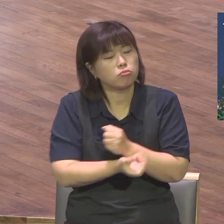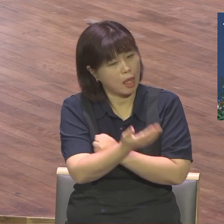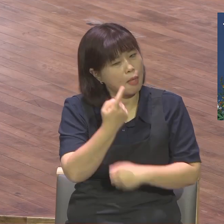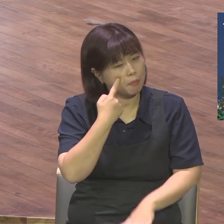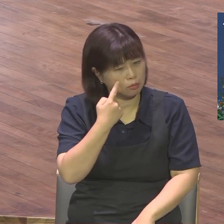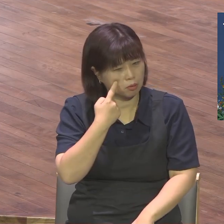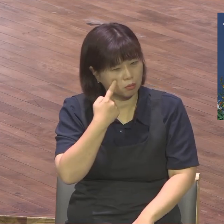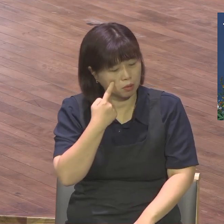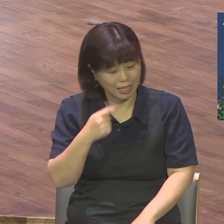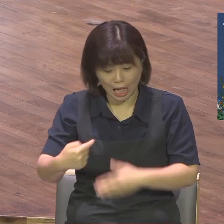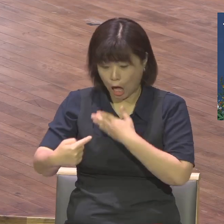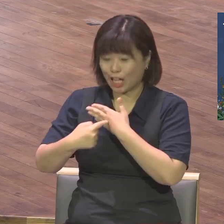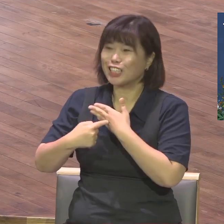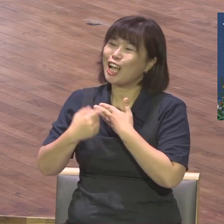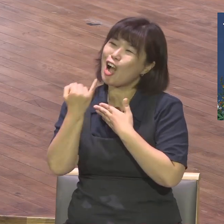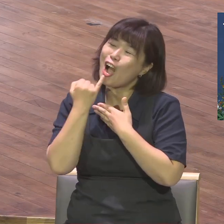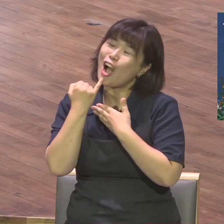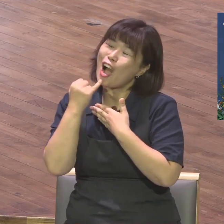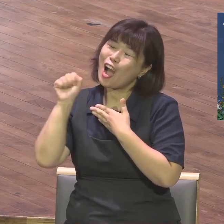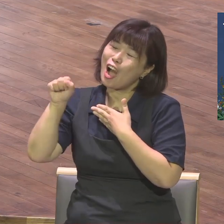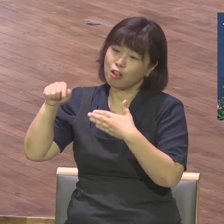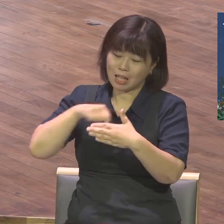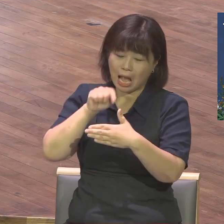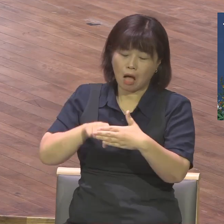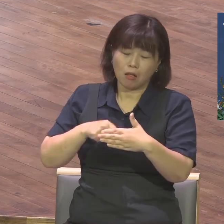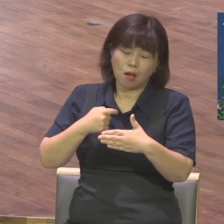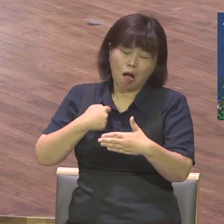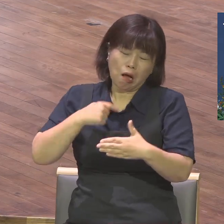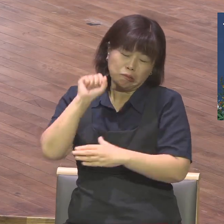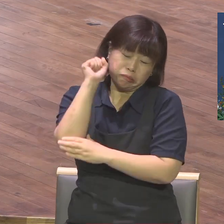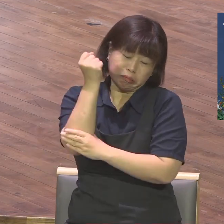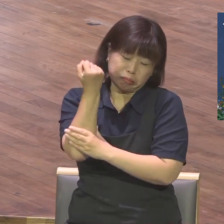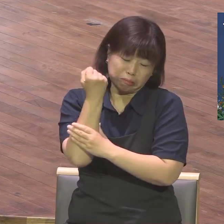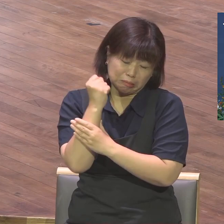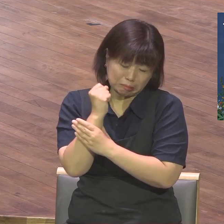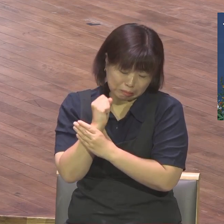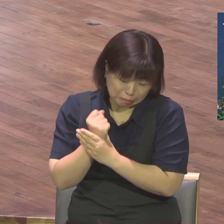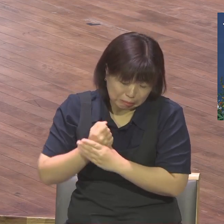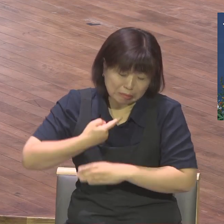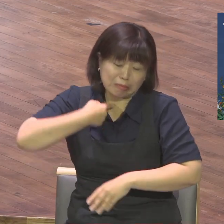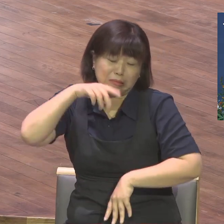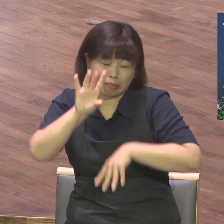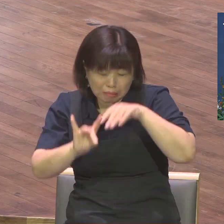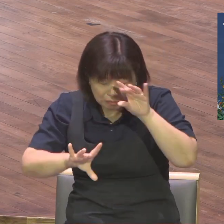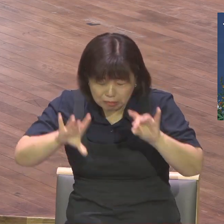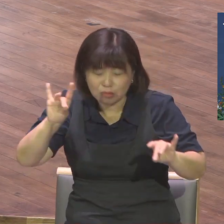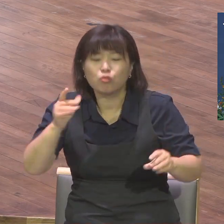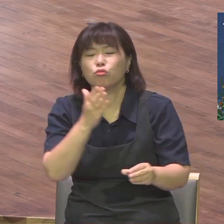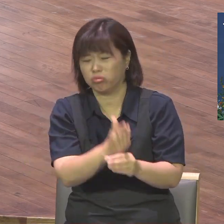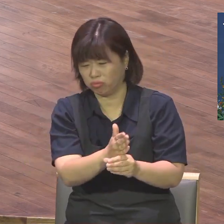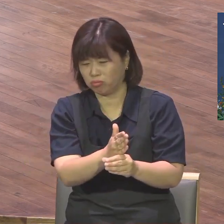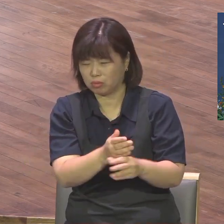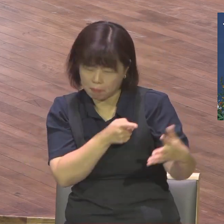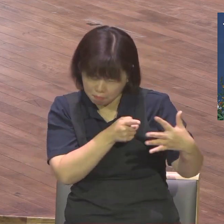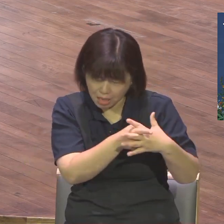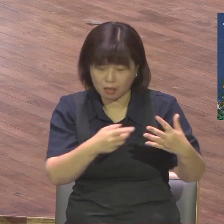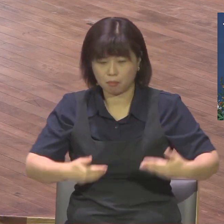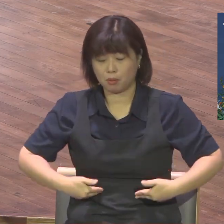이거를 해결해 주는 파수꾼이 되게 하여 주옵소서. 이 재앙을 막는 파수꾼이 되게 하여 주옵소서.